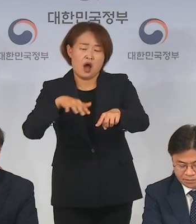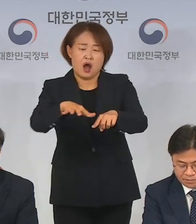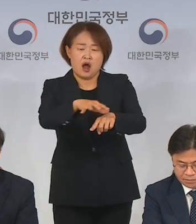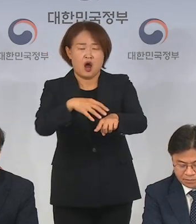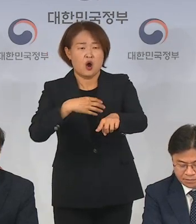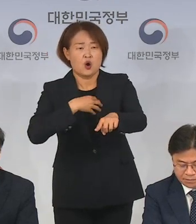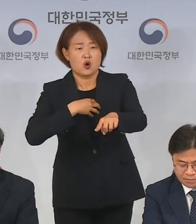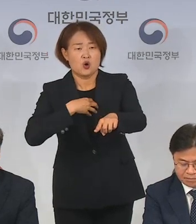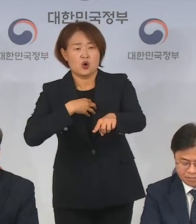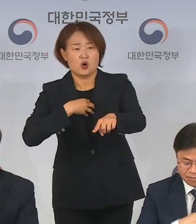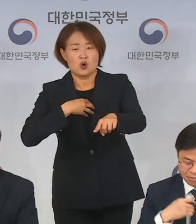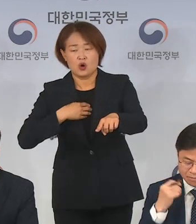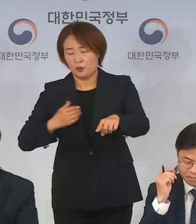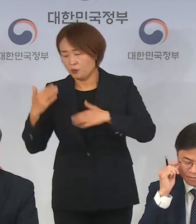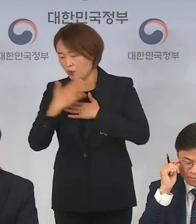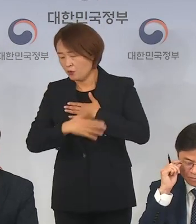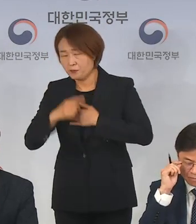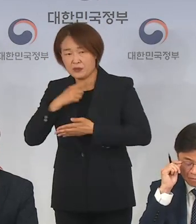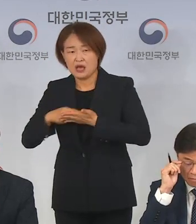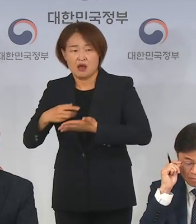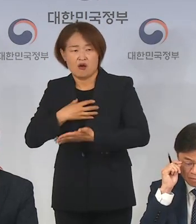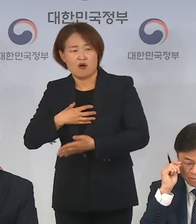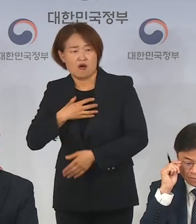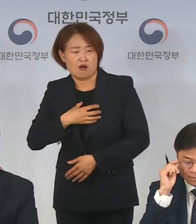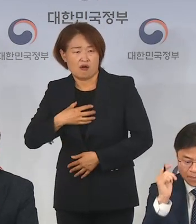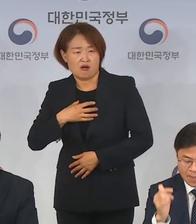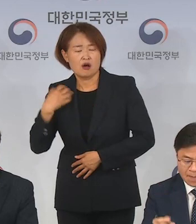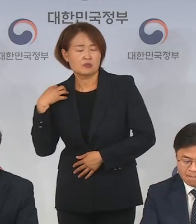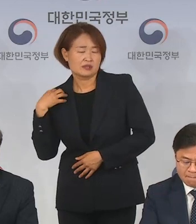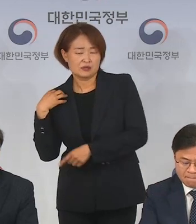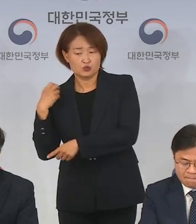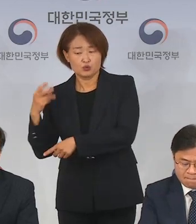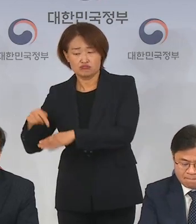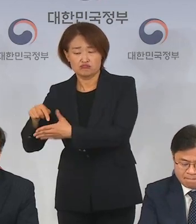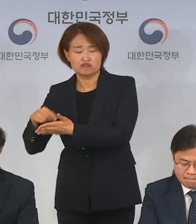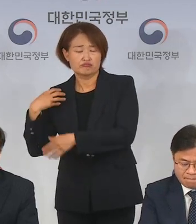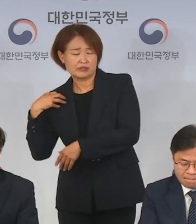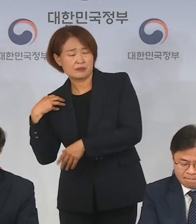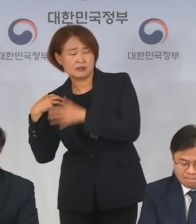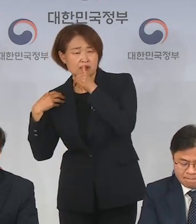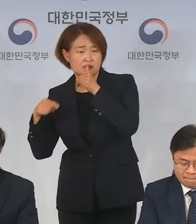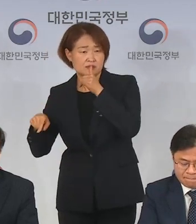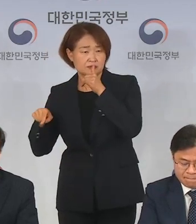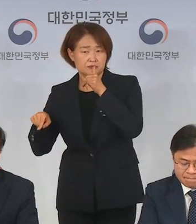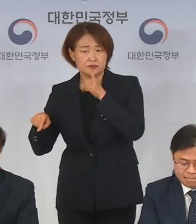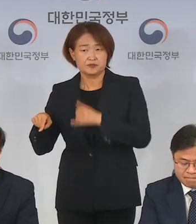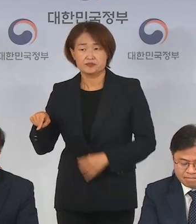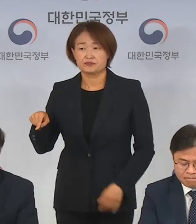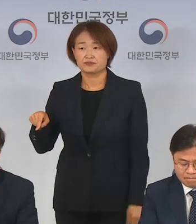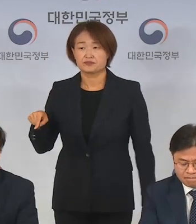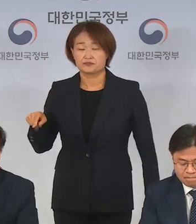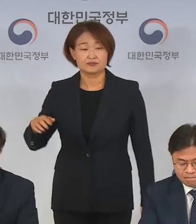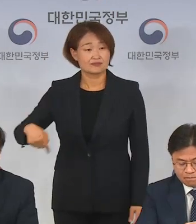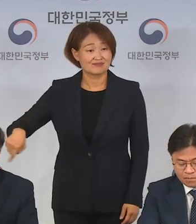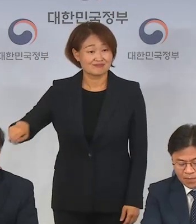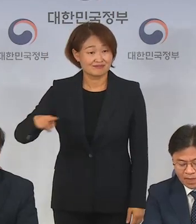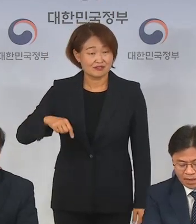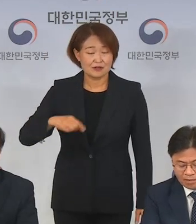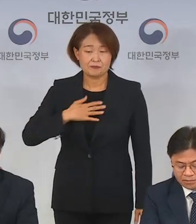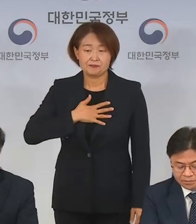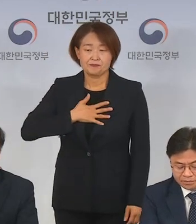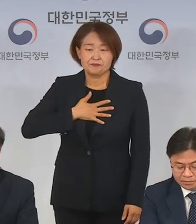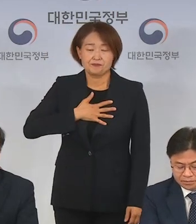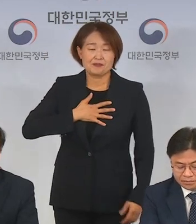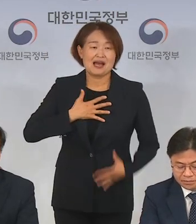않도록 최대한 신경을 쓰고 있고, 또 심리적으로도 굉장히 부담을 많이 느낄 수 있기 때문에 저희가 뭐 그런 그 심리적